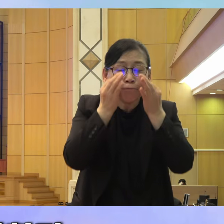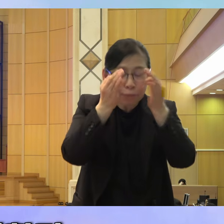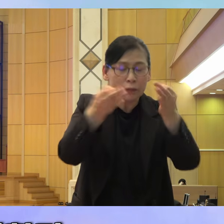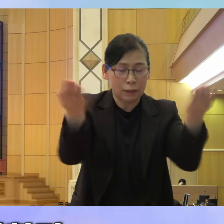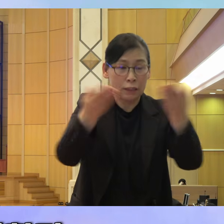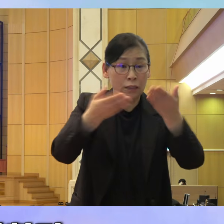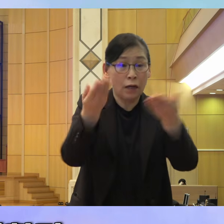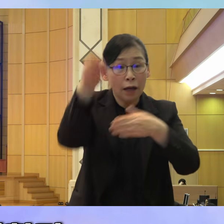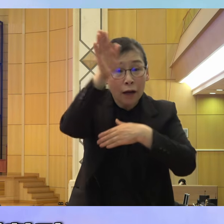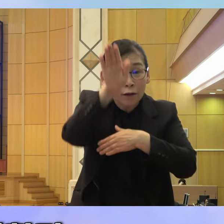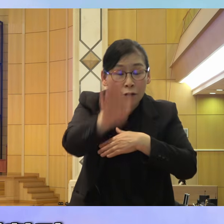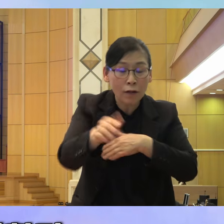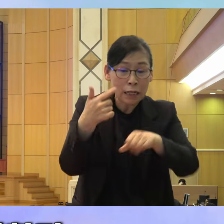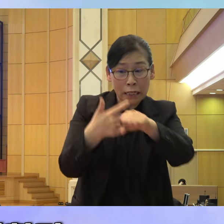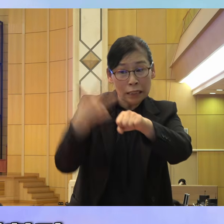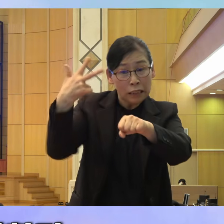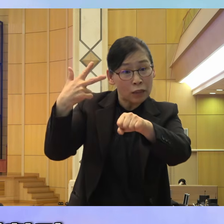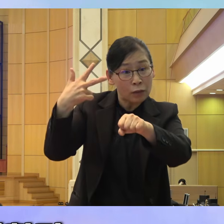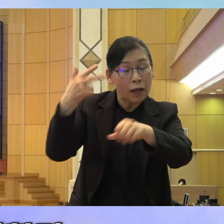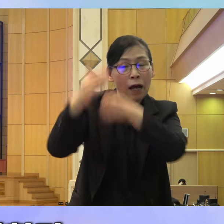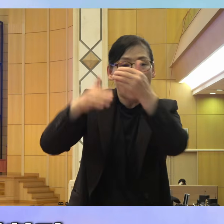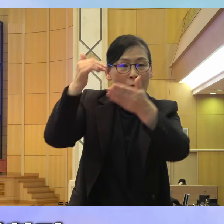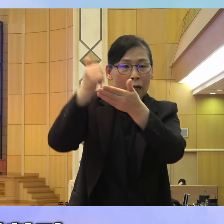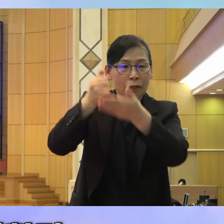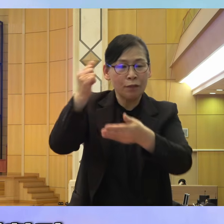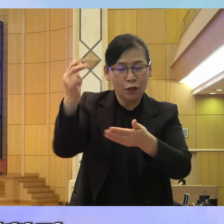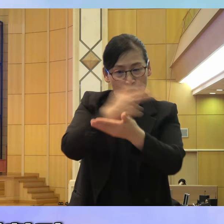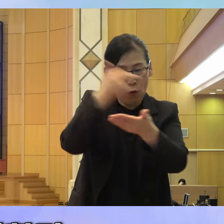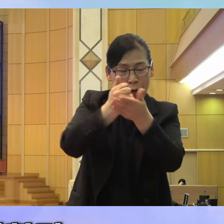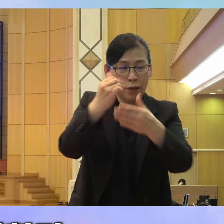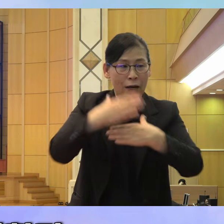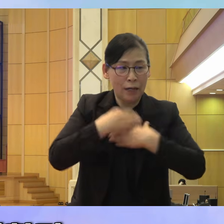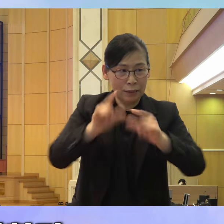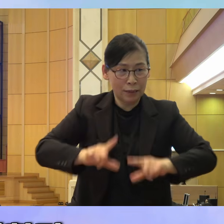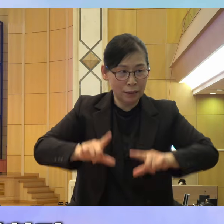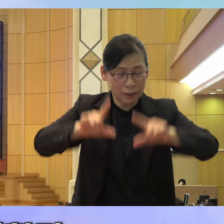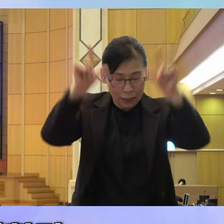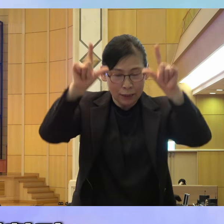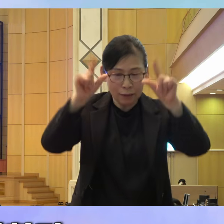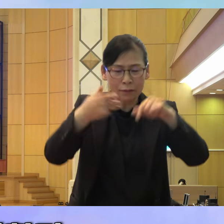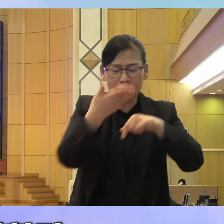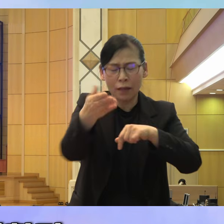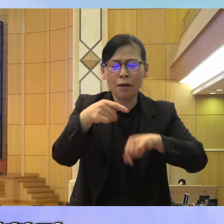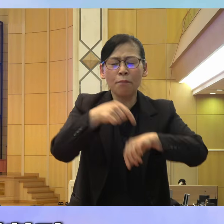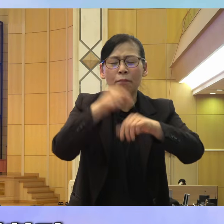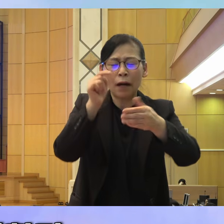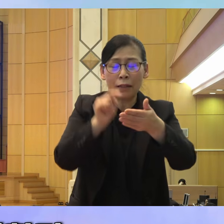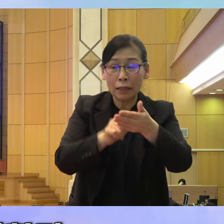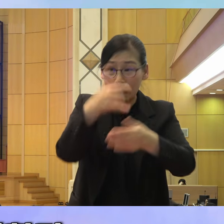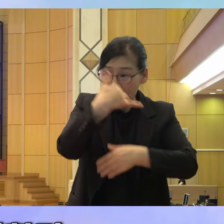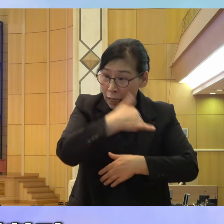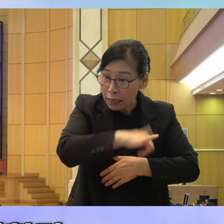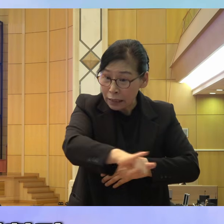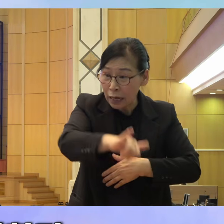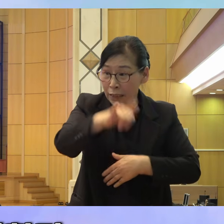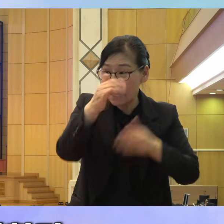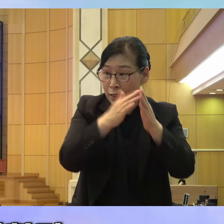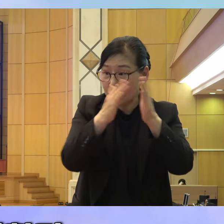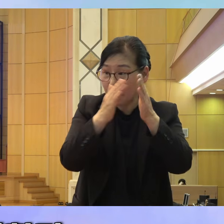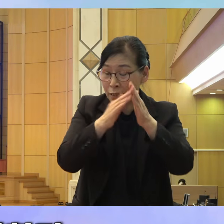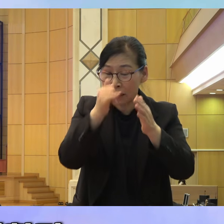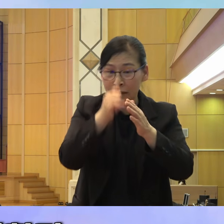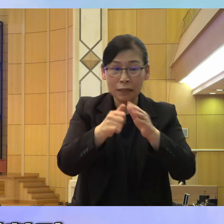것이나 일곱째 날은 내 하나님 여호와의 안식일인즉 너나 내 아들이나 내 딸이나 내 집에